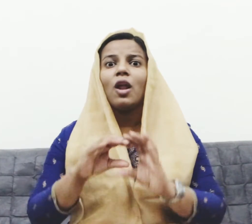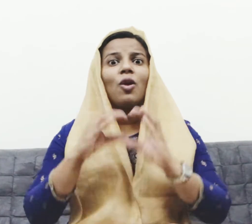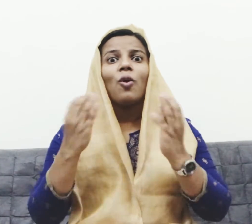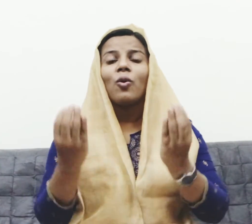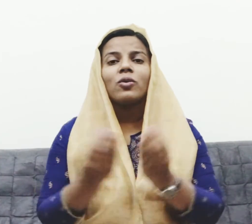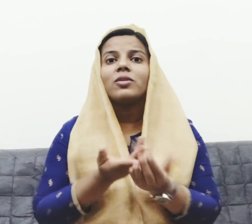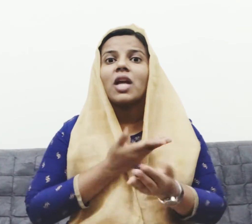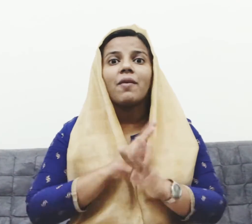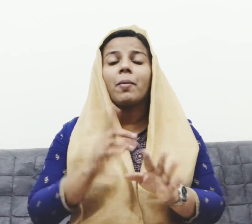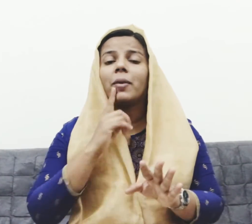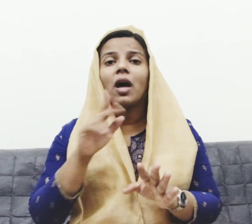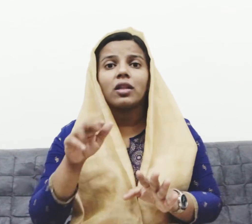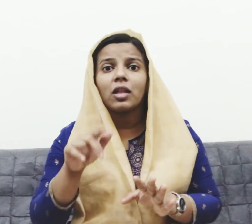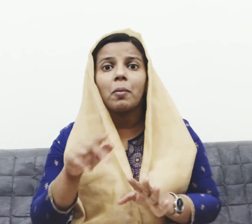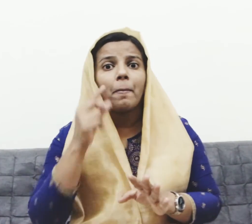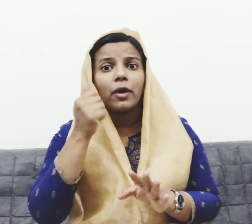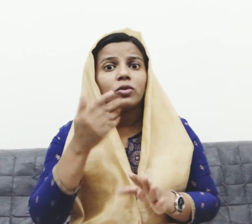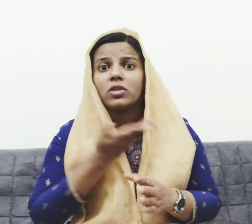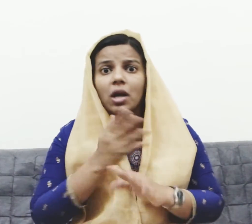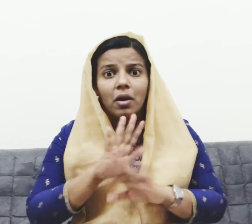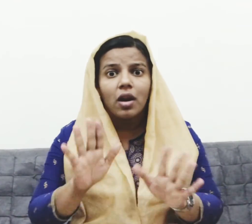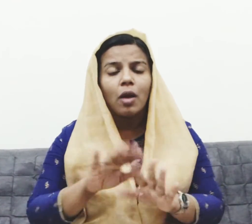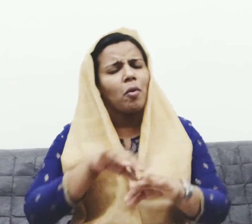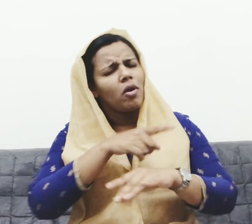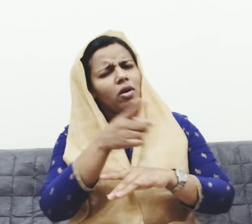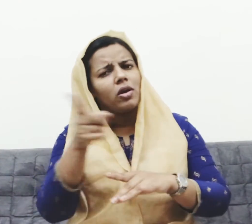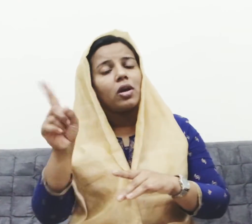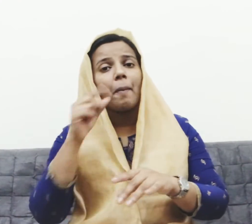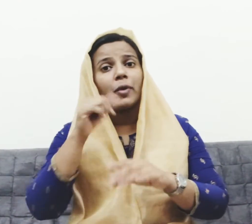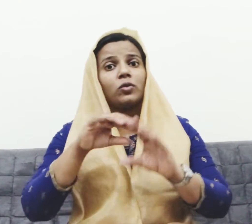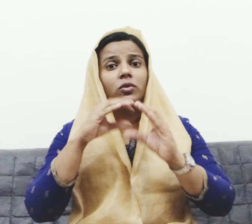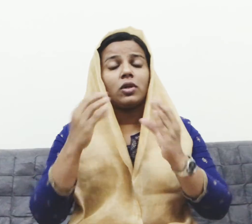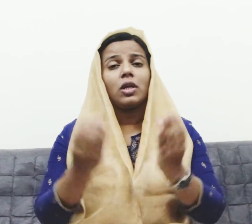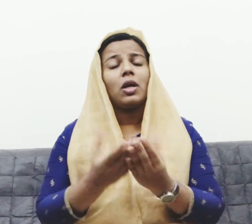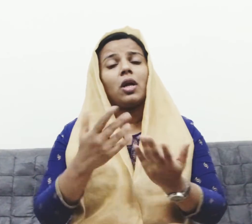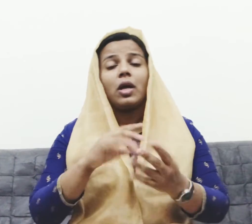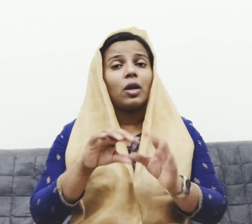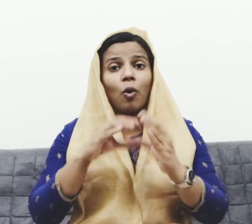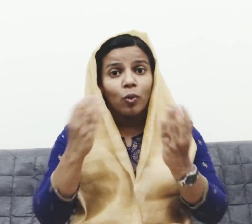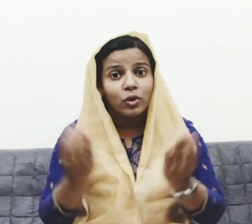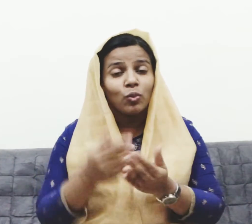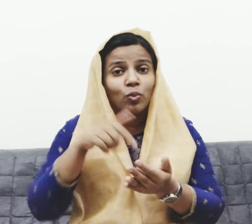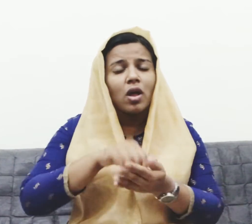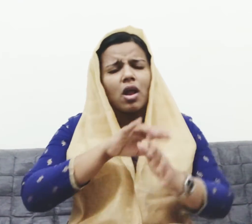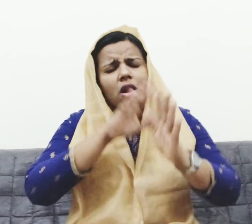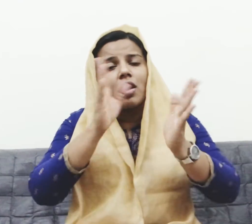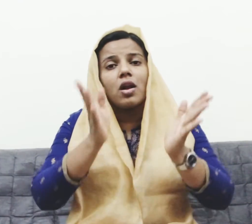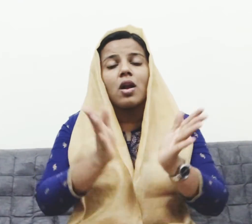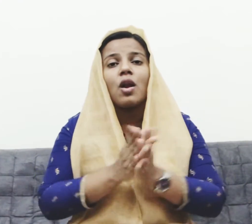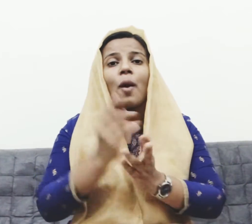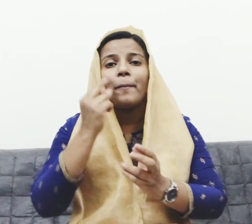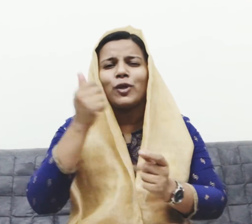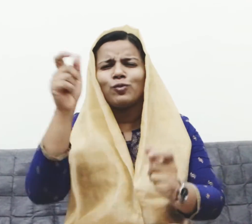മനുഷ്യനെ സ്നേഹിക്കലെന്നല്ല. എല്ലാ മനുഷ്യരെയും സ്നേഹിക്കണം, ഒരാളെ പോലും സ്നേഹിക്കാതിരിക്കരുത്. യേശു പിതാവ് തൻ്റെ ഏകജാതനായ